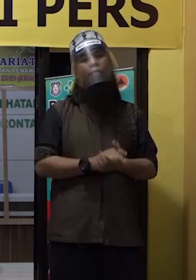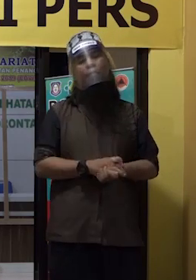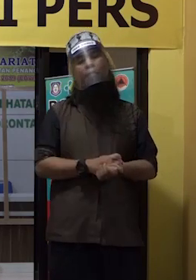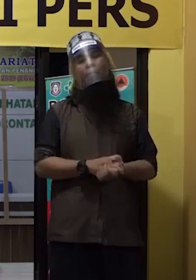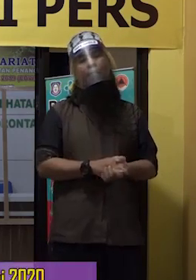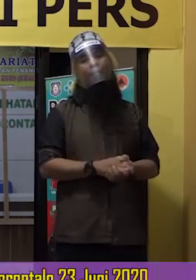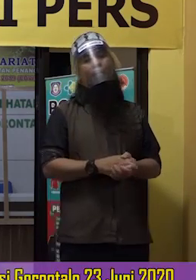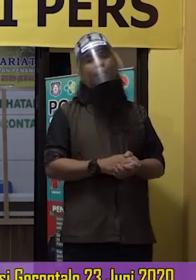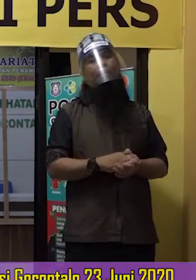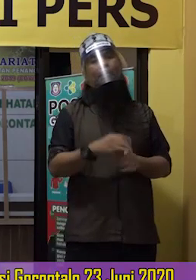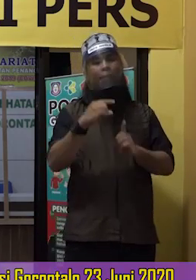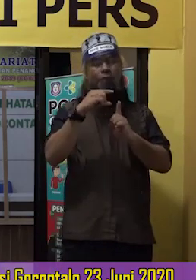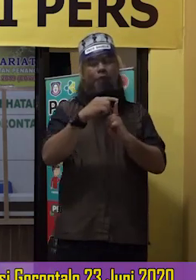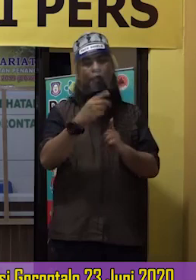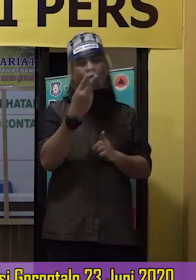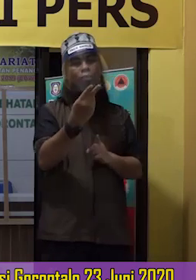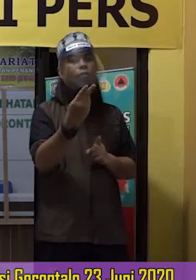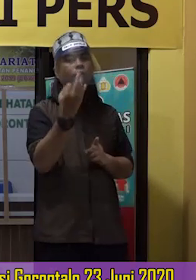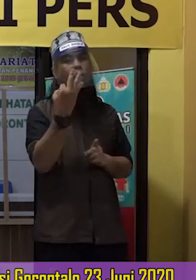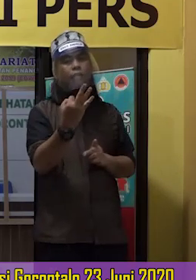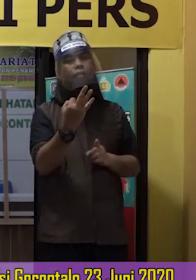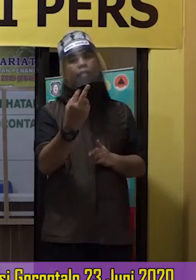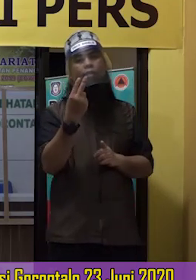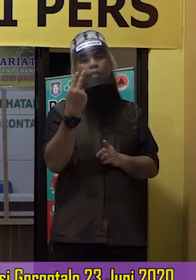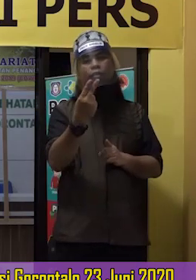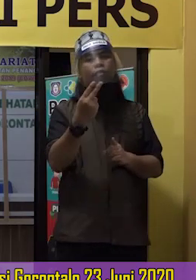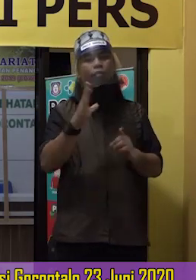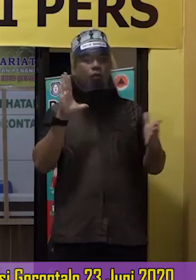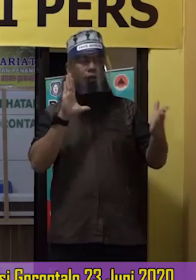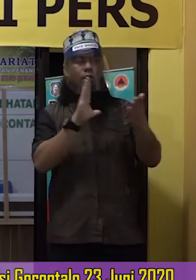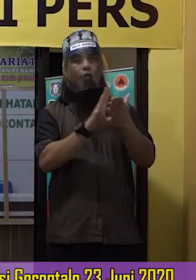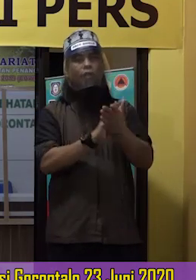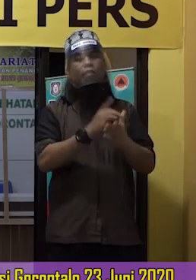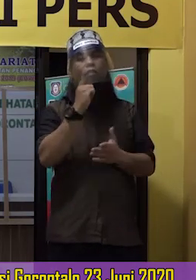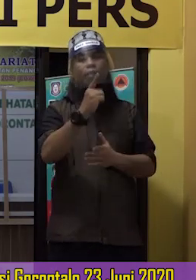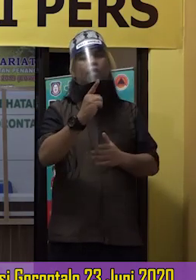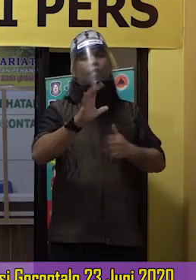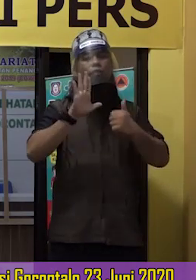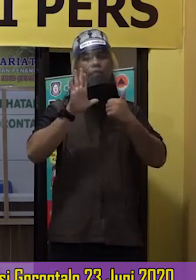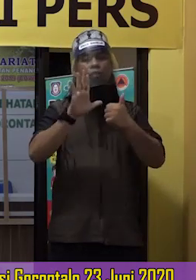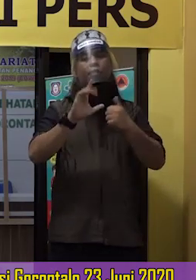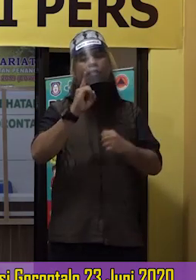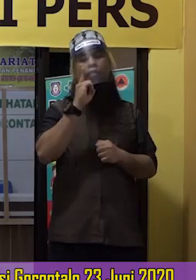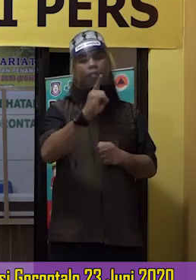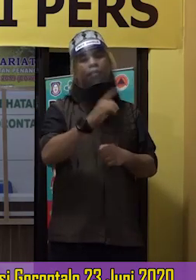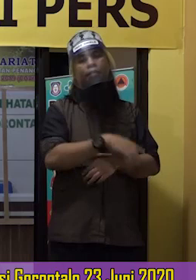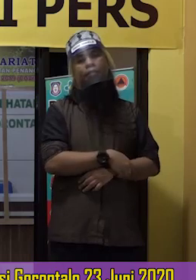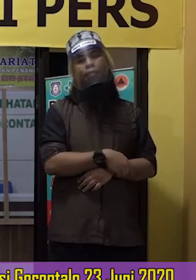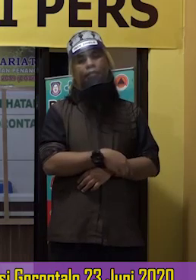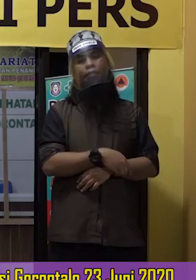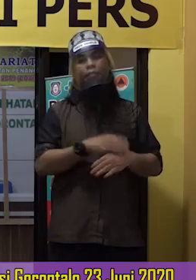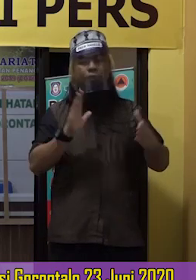232 merupakan tracking kontak dari pasien 161 atau SAMW dan pasien